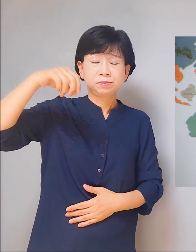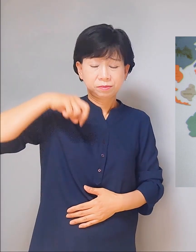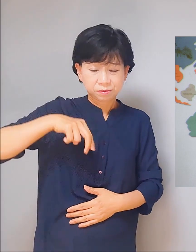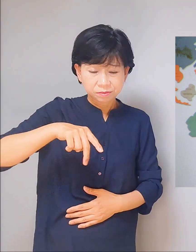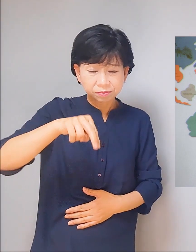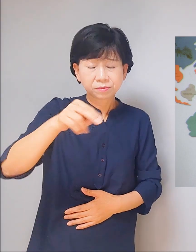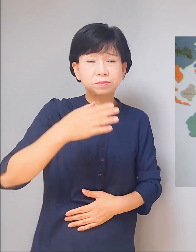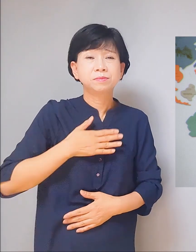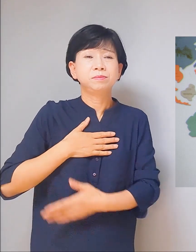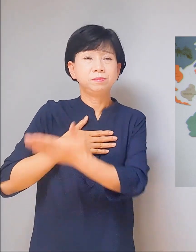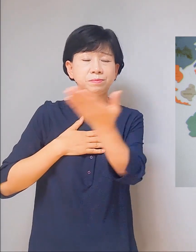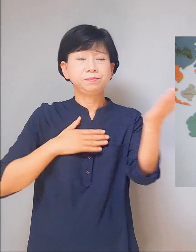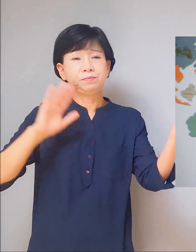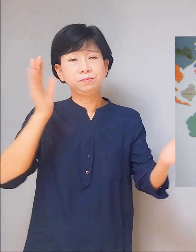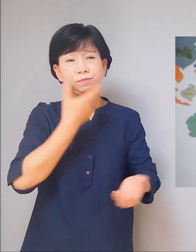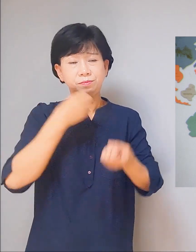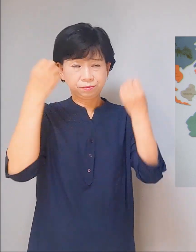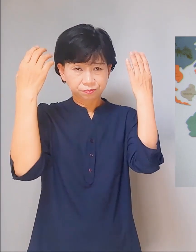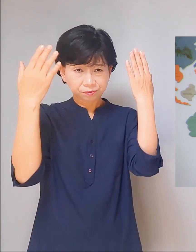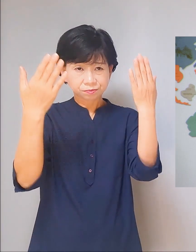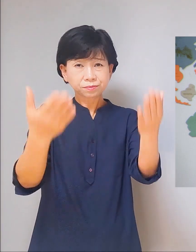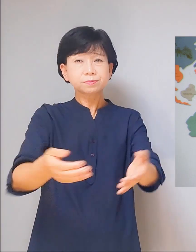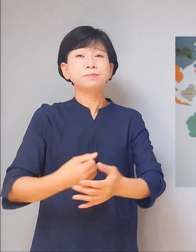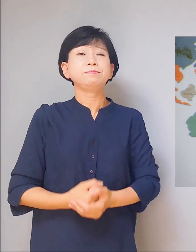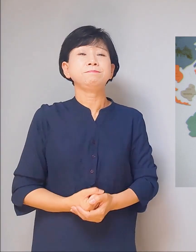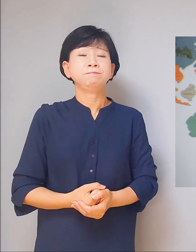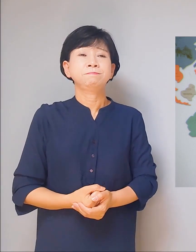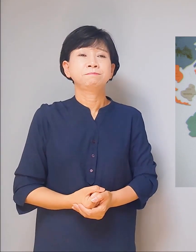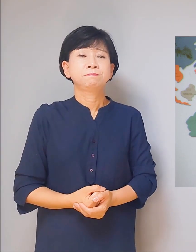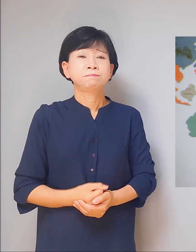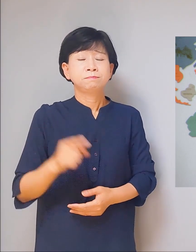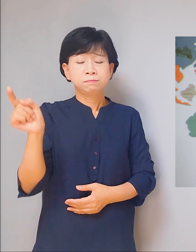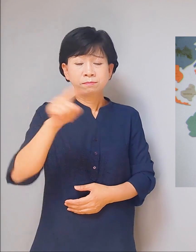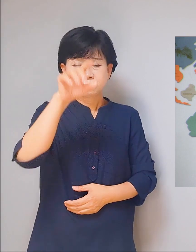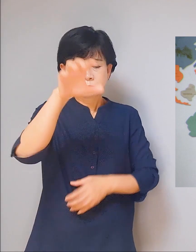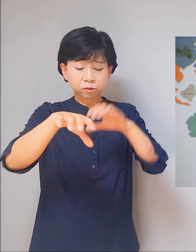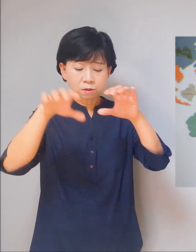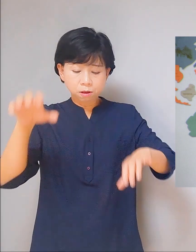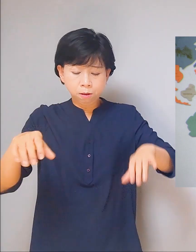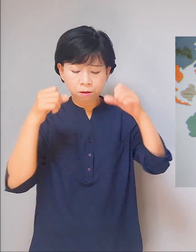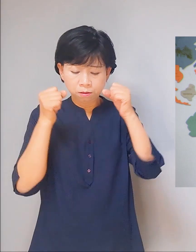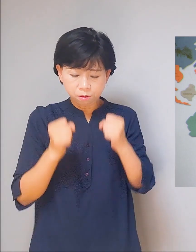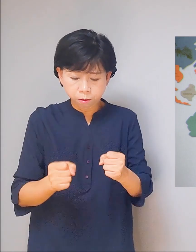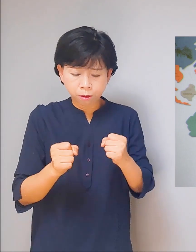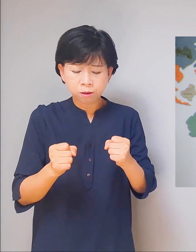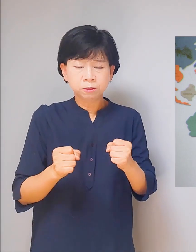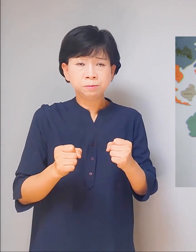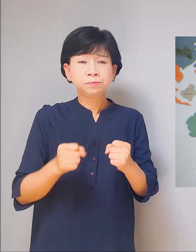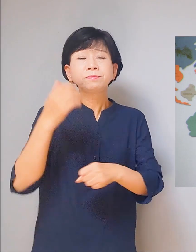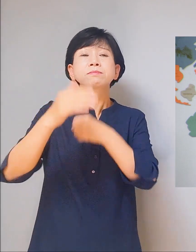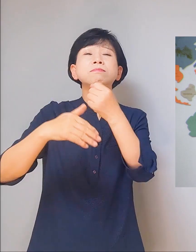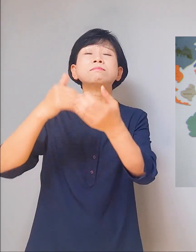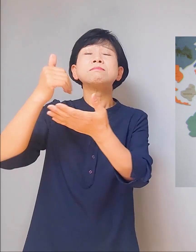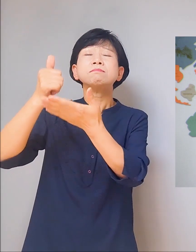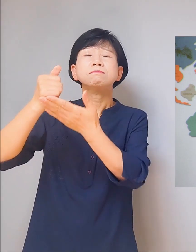여러분이 되실 수 있기를 축원합니다. 어디에 있든 하나님의 생각이 나야 한다는